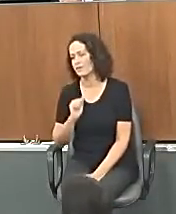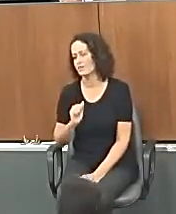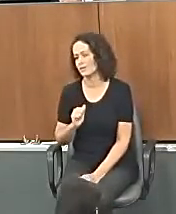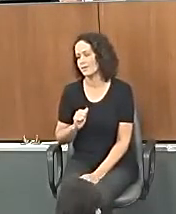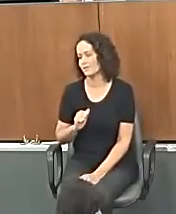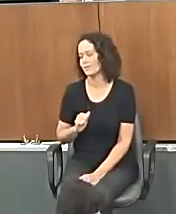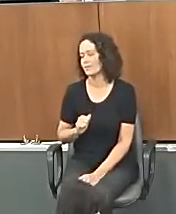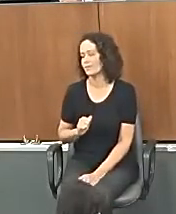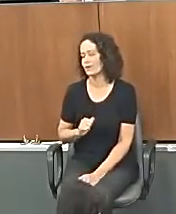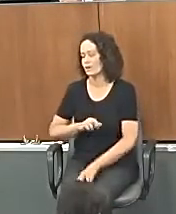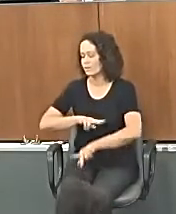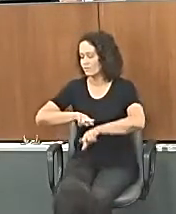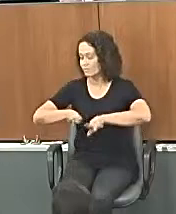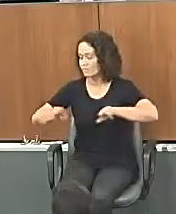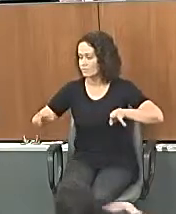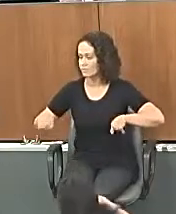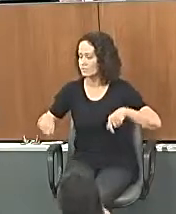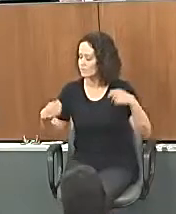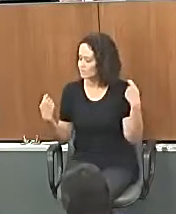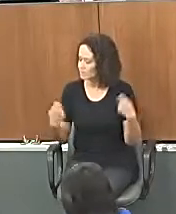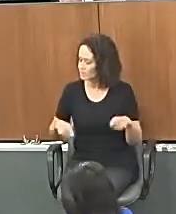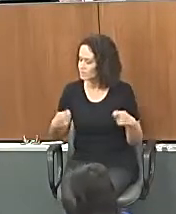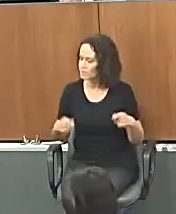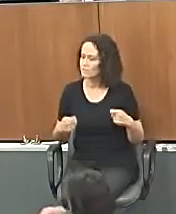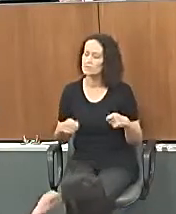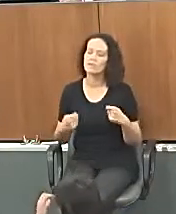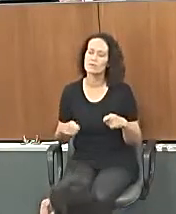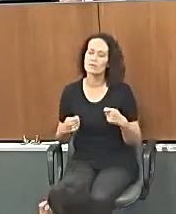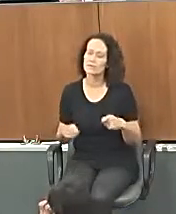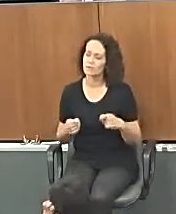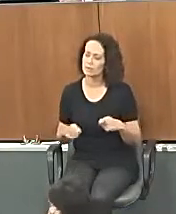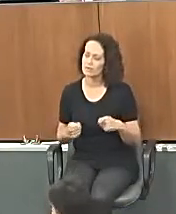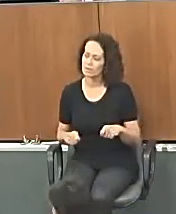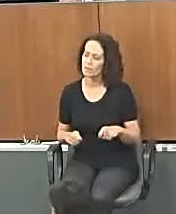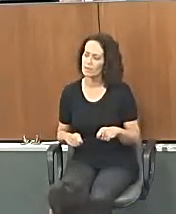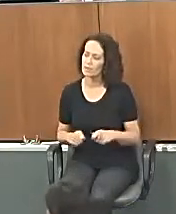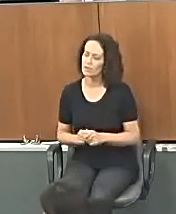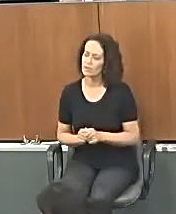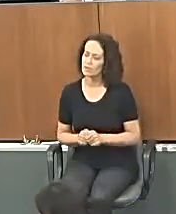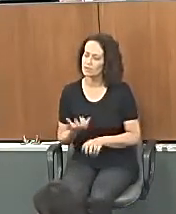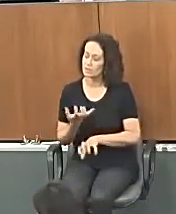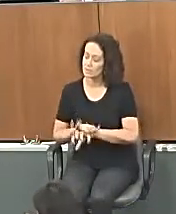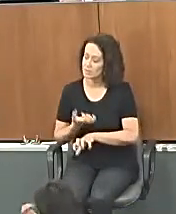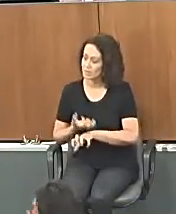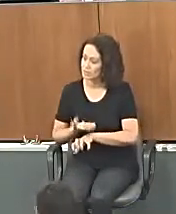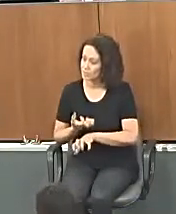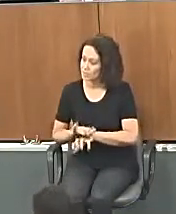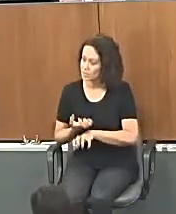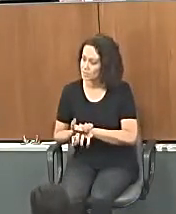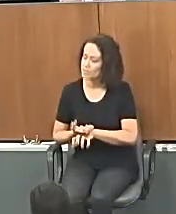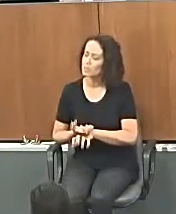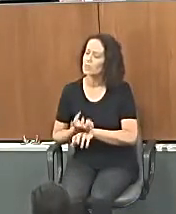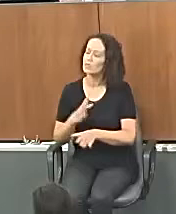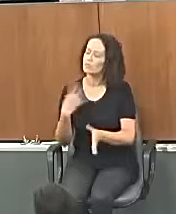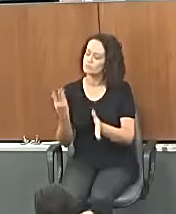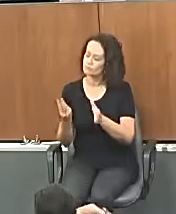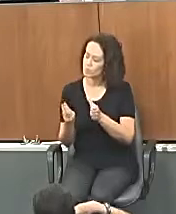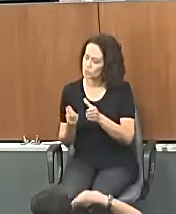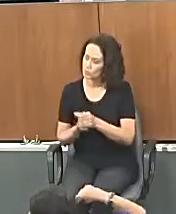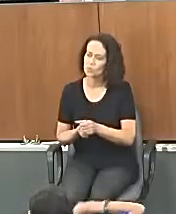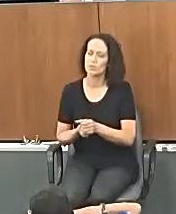então há uma necessidade de dessa disciplina está sendo incluso em outras disciplinas